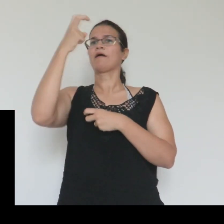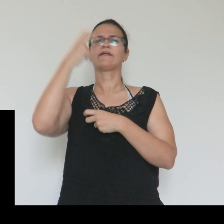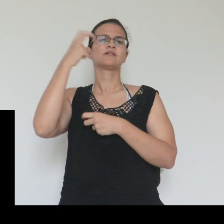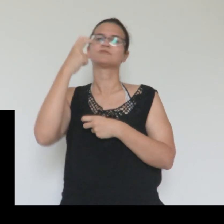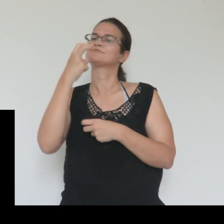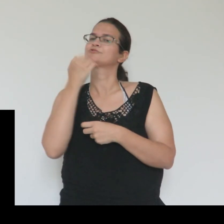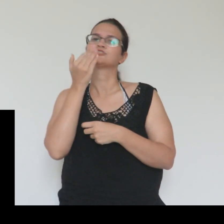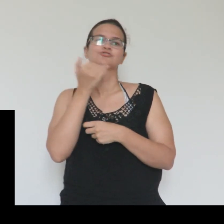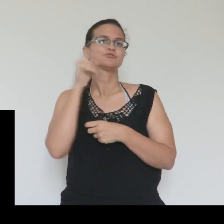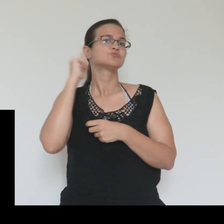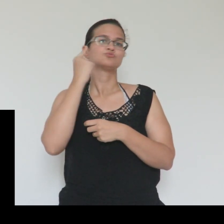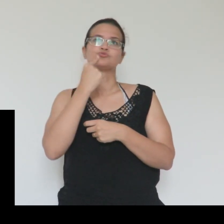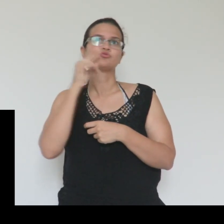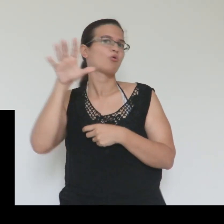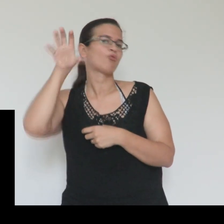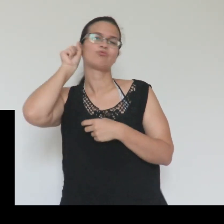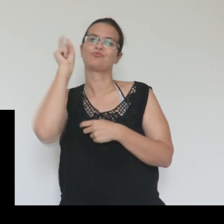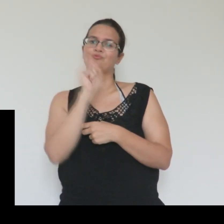alguém para chamar ele,